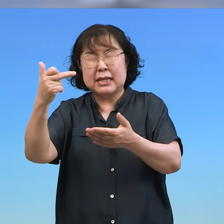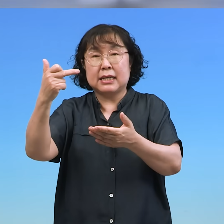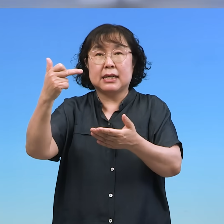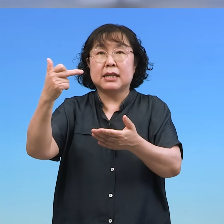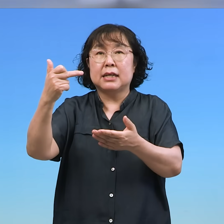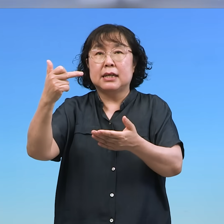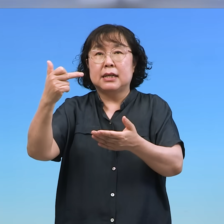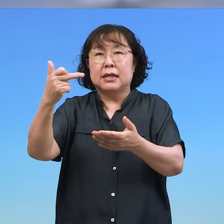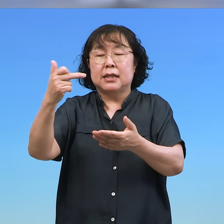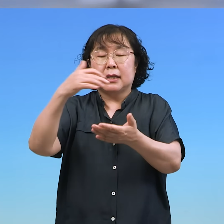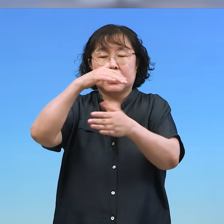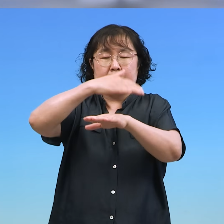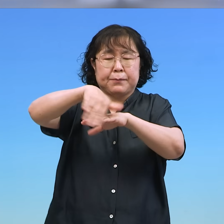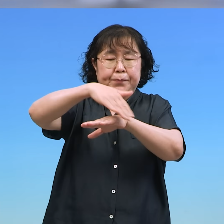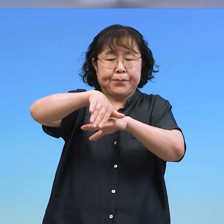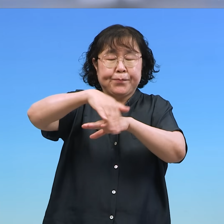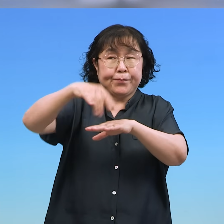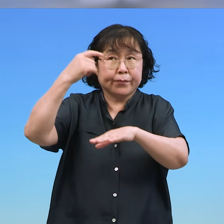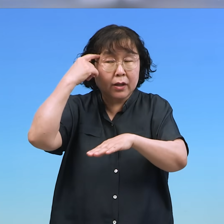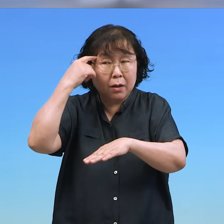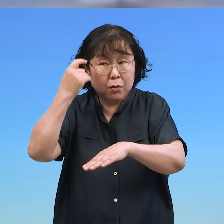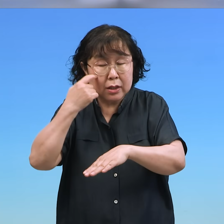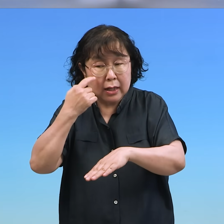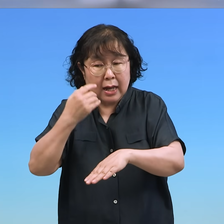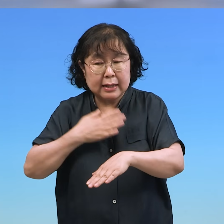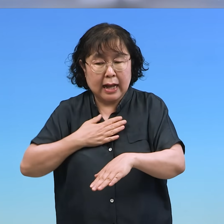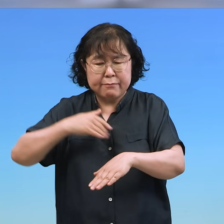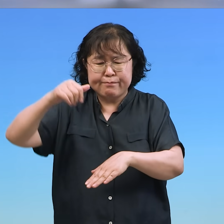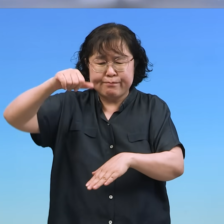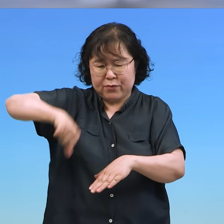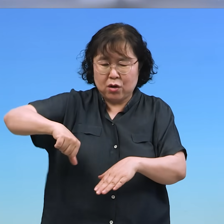불순종으로 나를 저주하여 죽이시려는 게 아니라